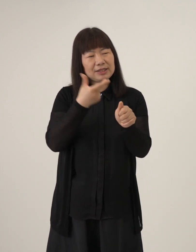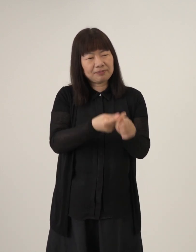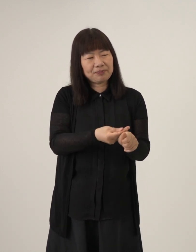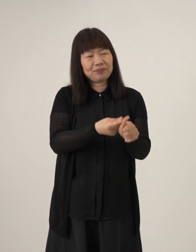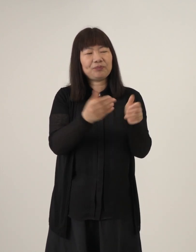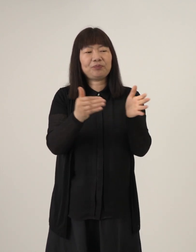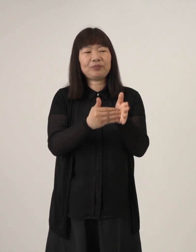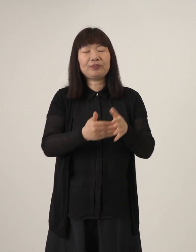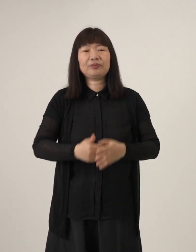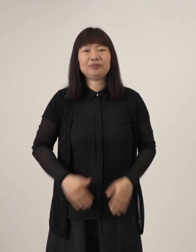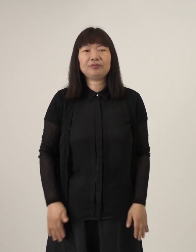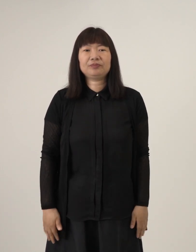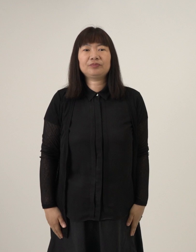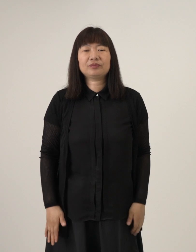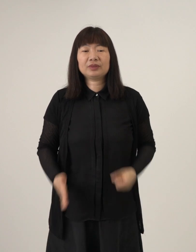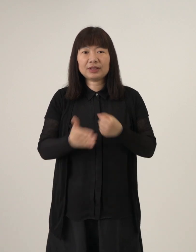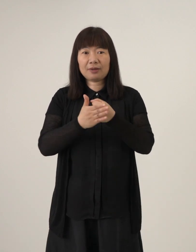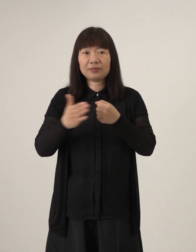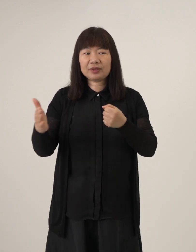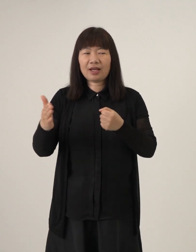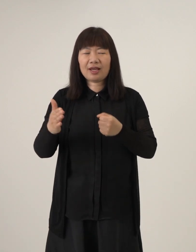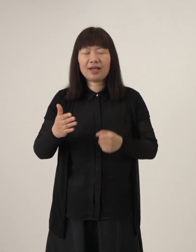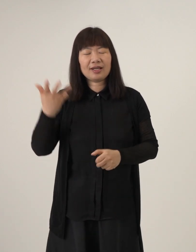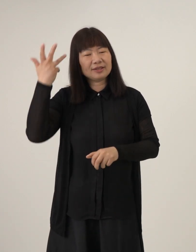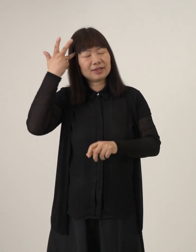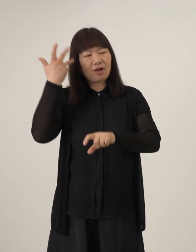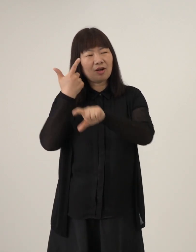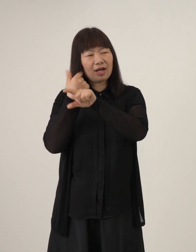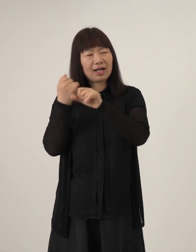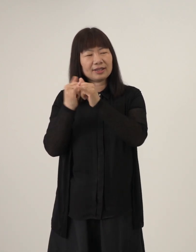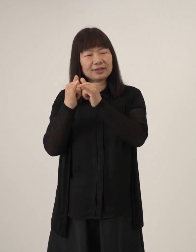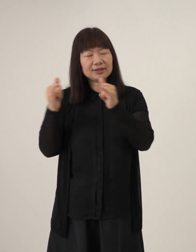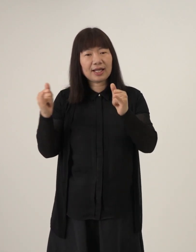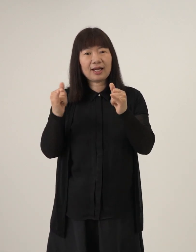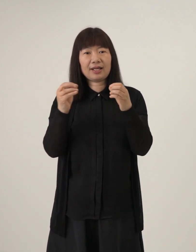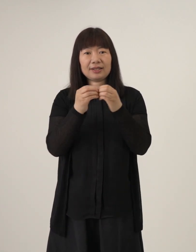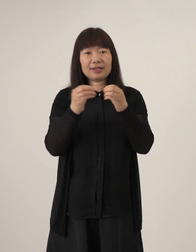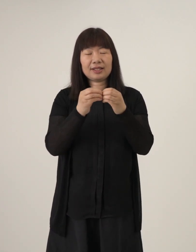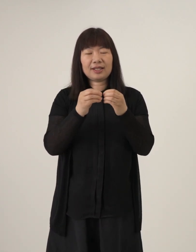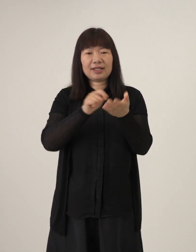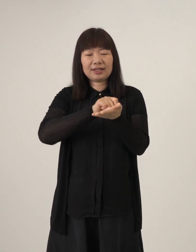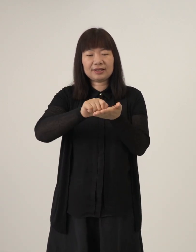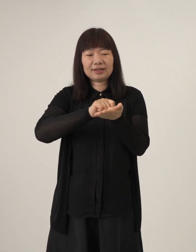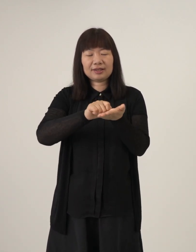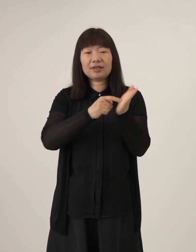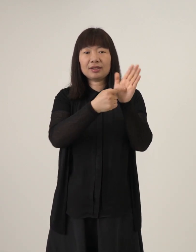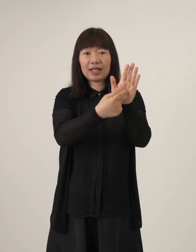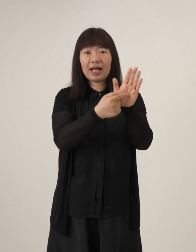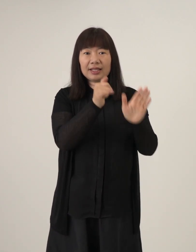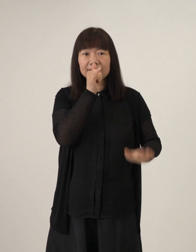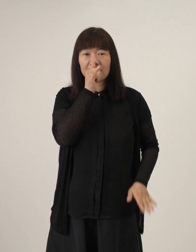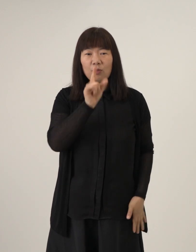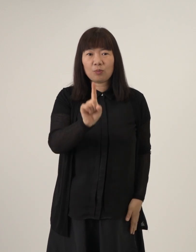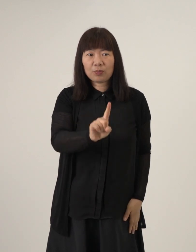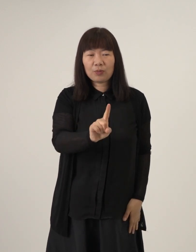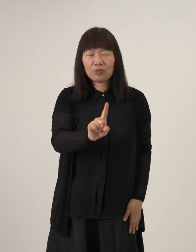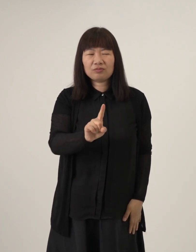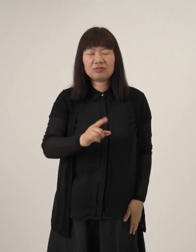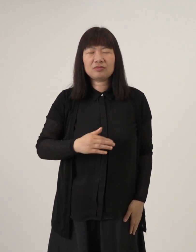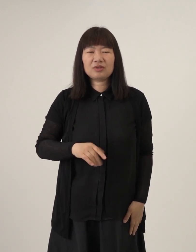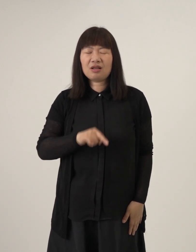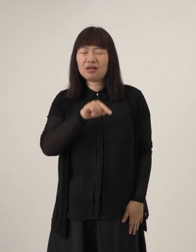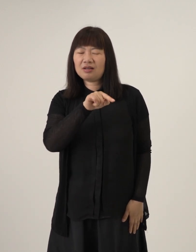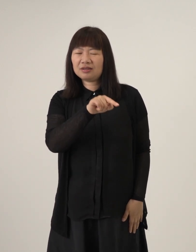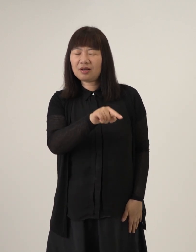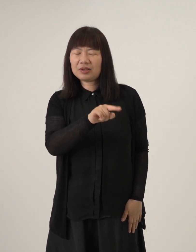있었죠. 그래서 어느 철학자는 글에다가 이렇게 글을 썼어요. 불길한